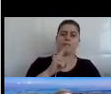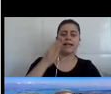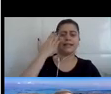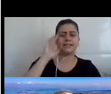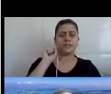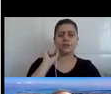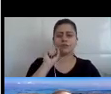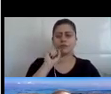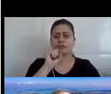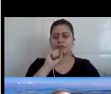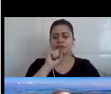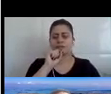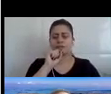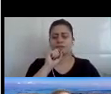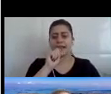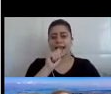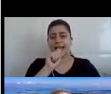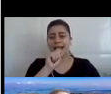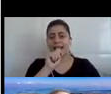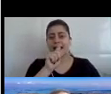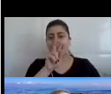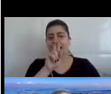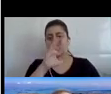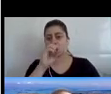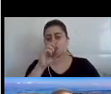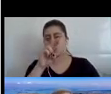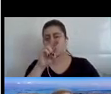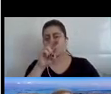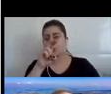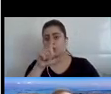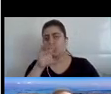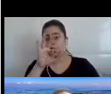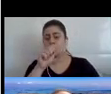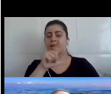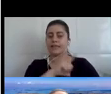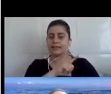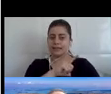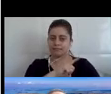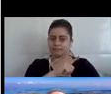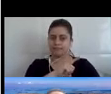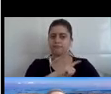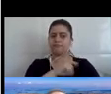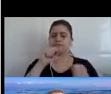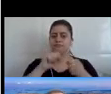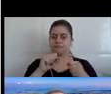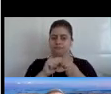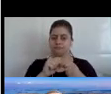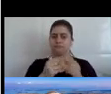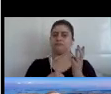tem uma produção de subsistência, a agroecologia principalmente, a produção agrofamiliar, né,